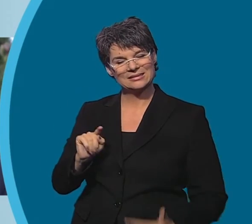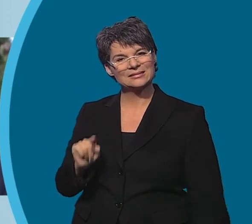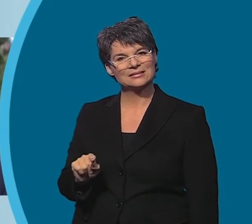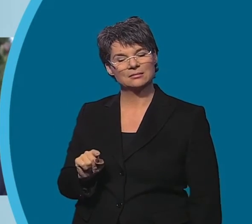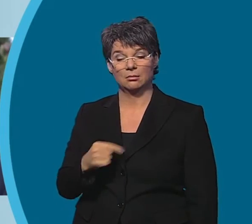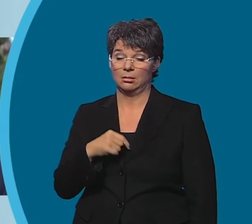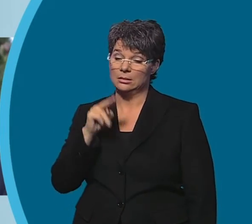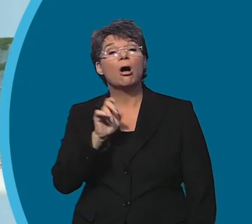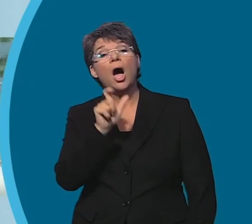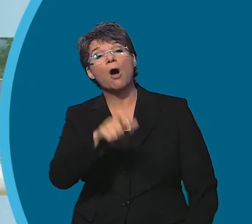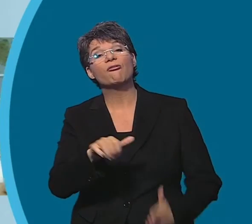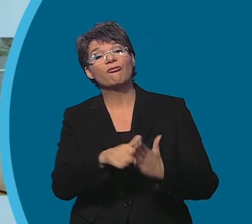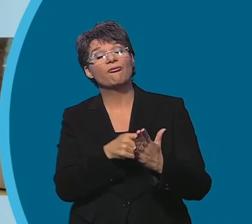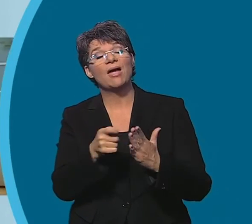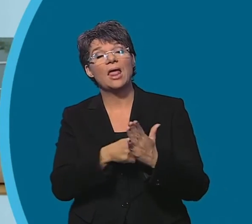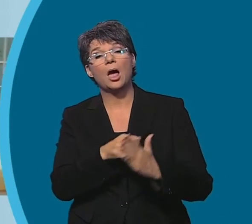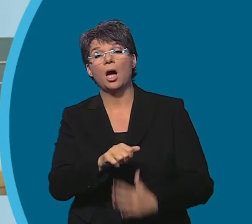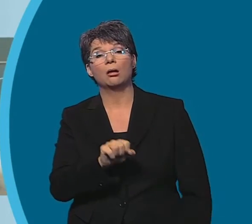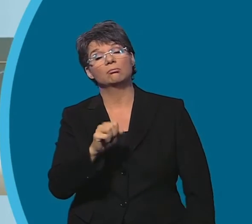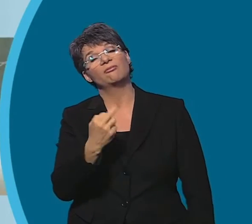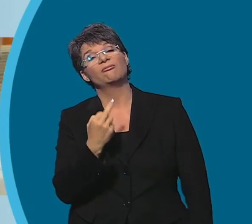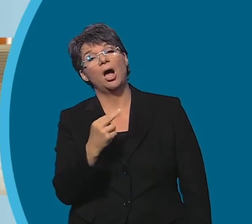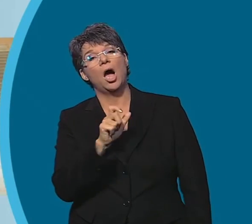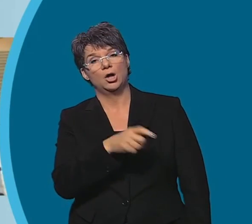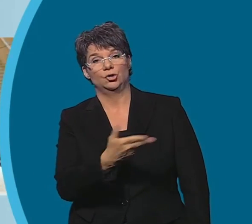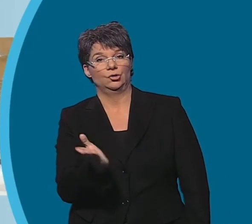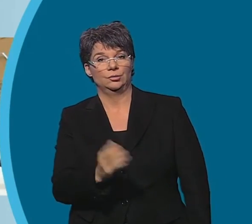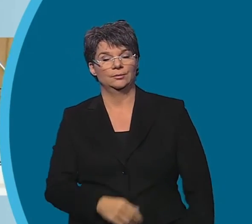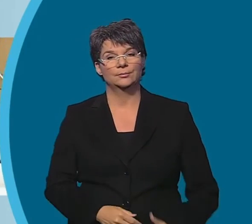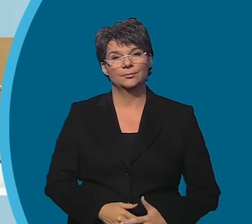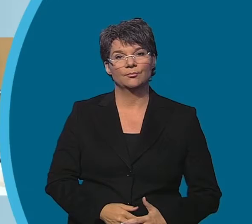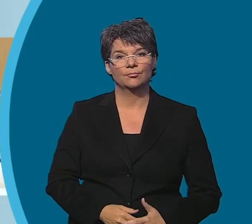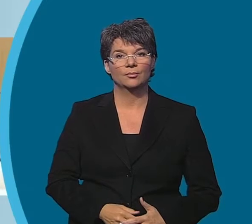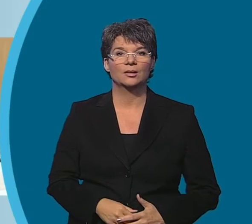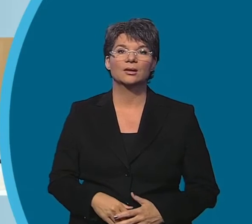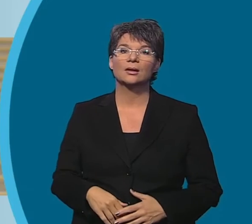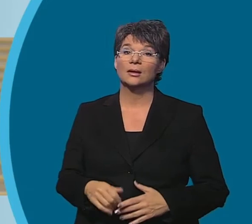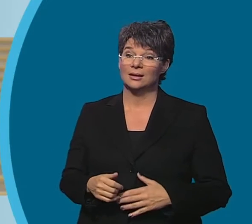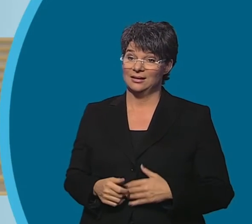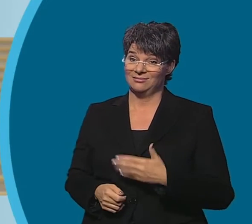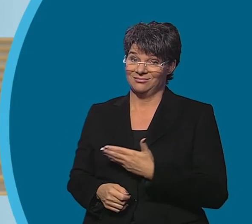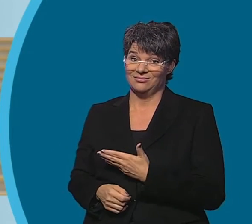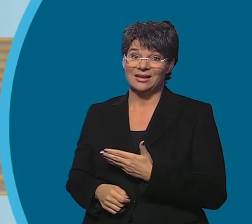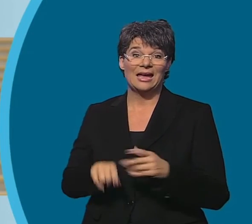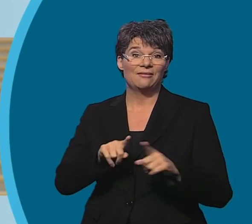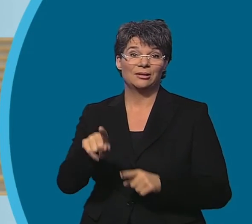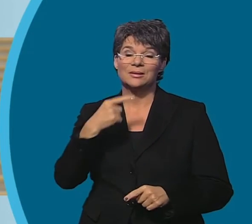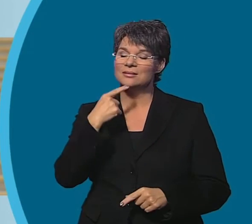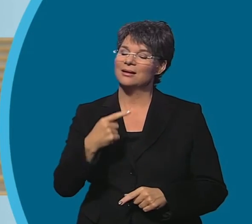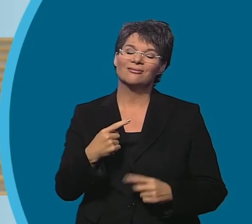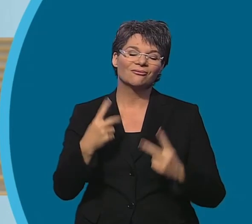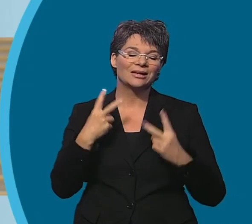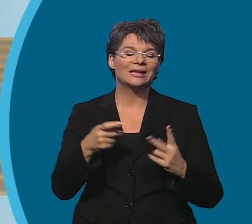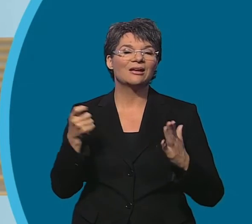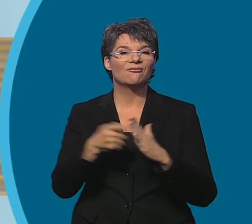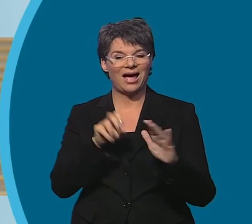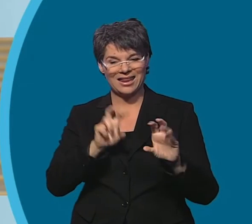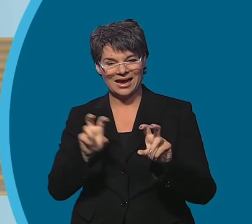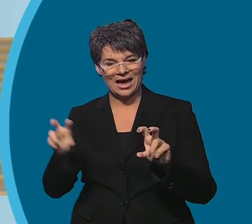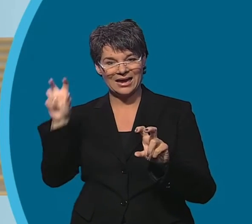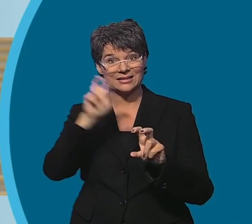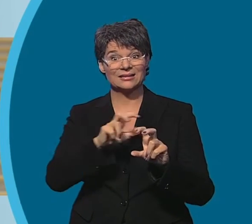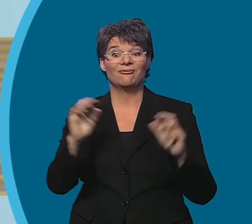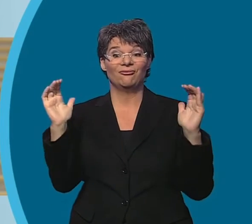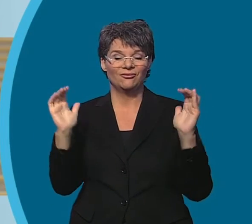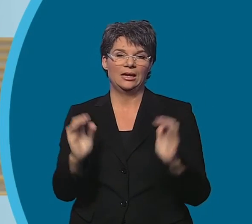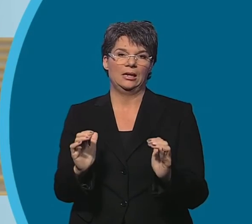man bei uns im Norden sagt, die FDP fordert weniger Wahlkreise. An der Zahl der Wahlkreise hängt die Wahrscheinlichkeit